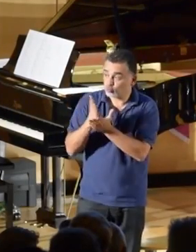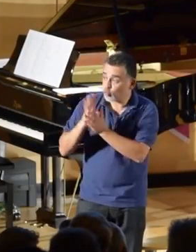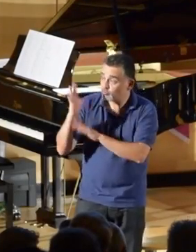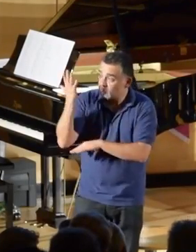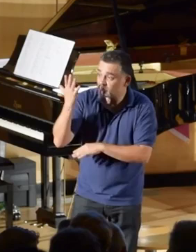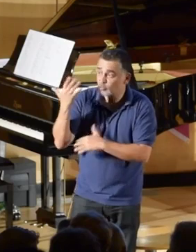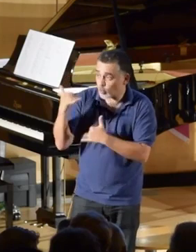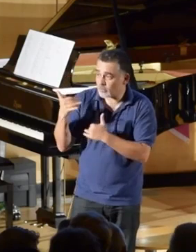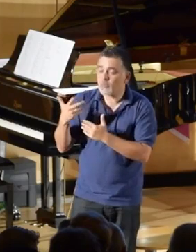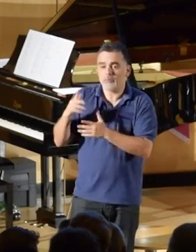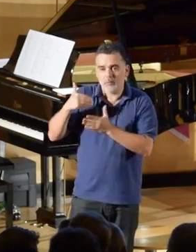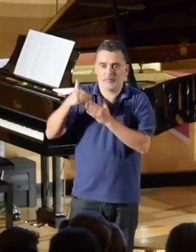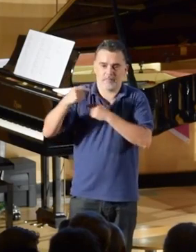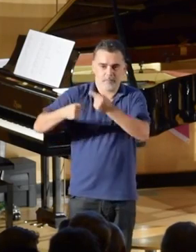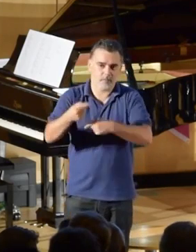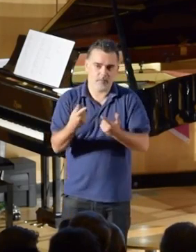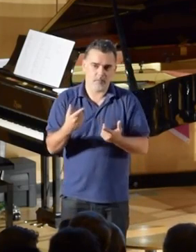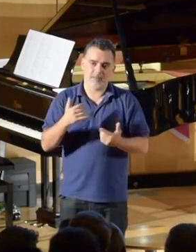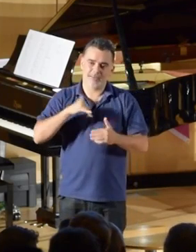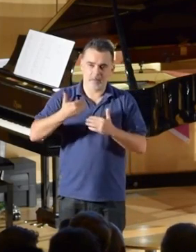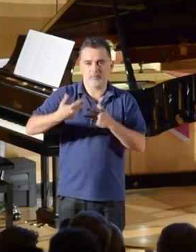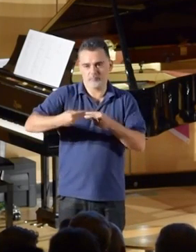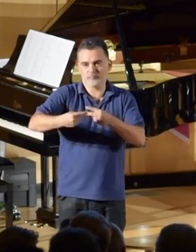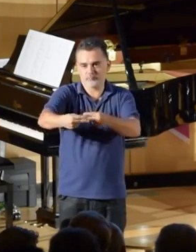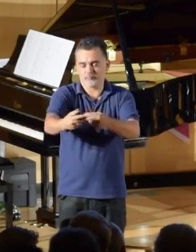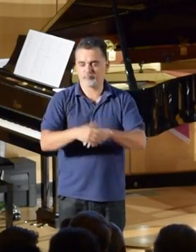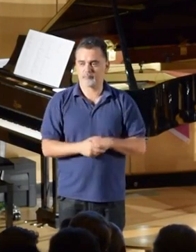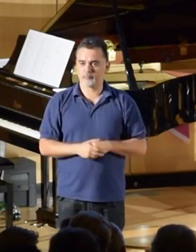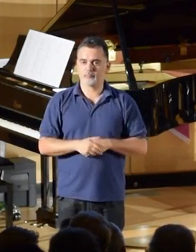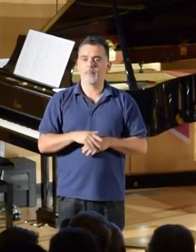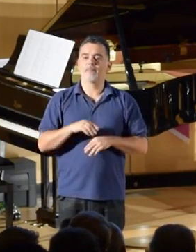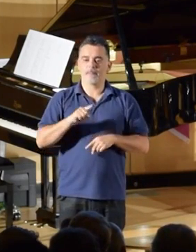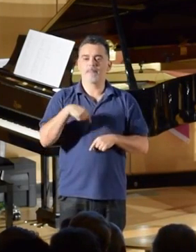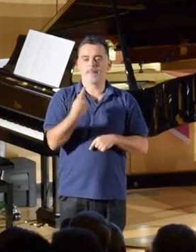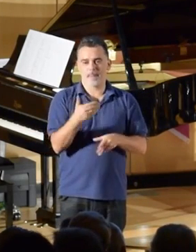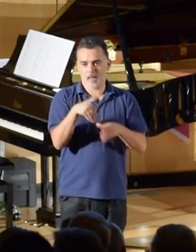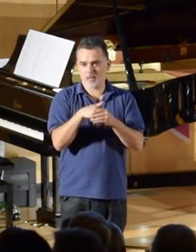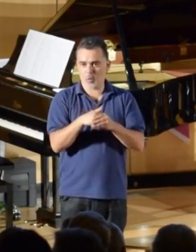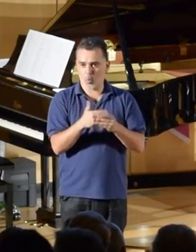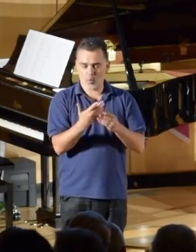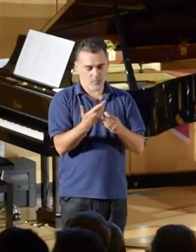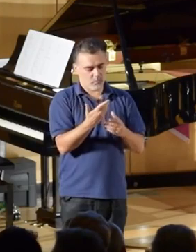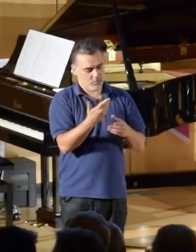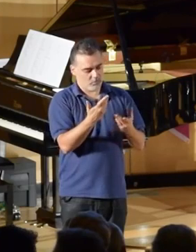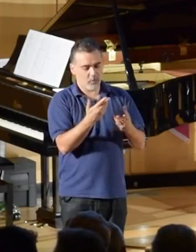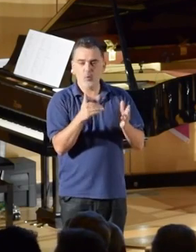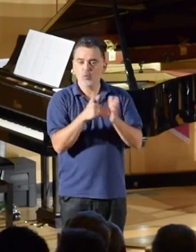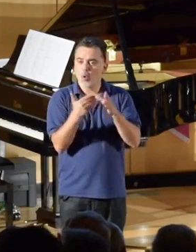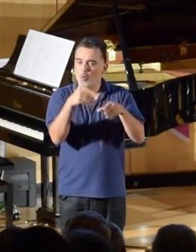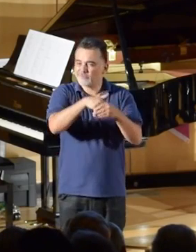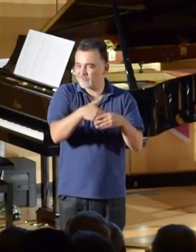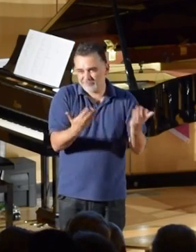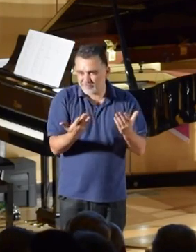Mal kurz, was ist in der Strategie ansonsten auch, oder was ist dazu, was sind für uns die großen